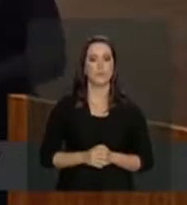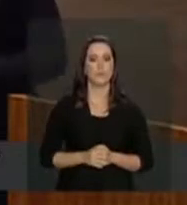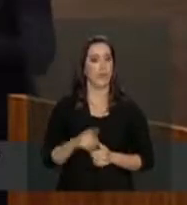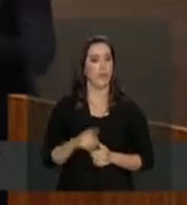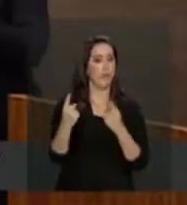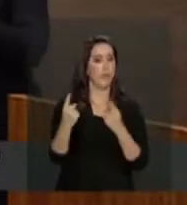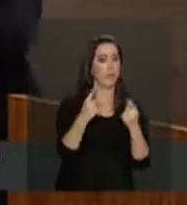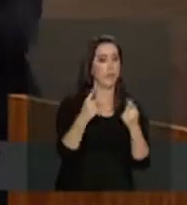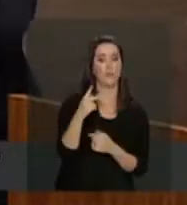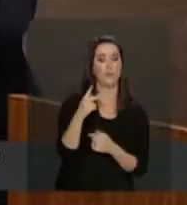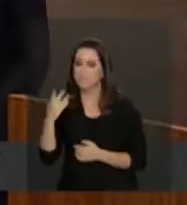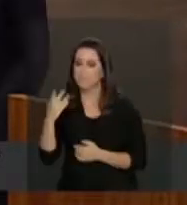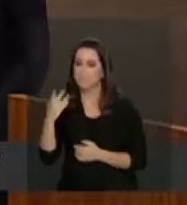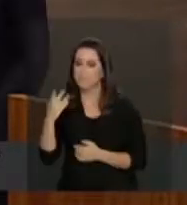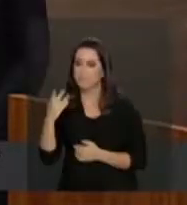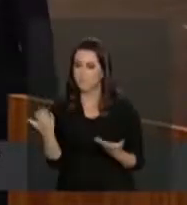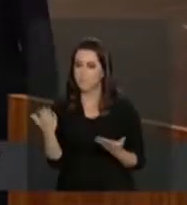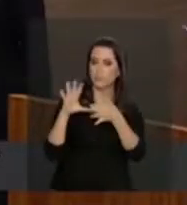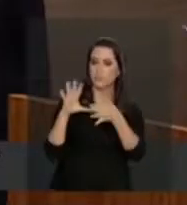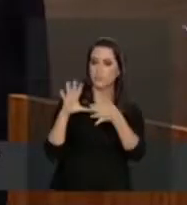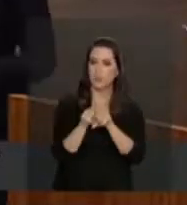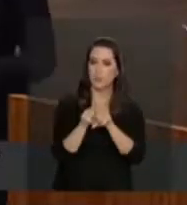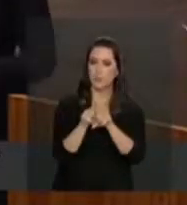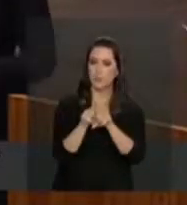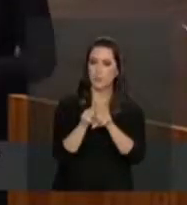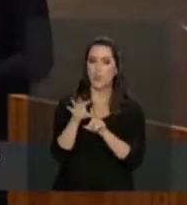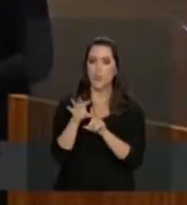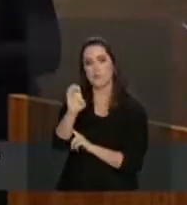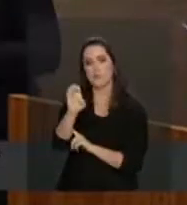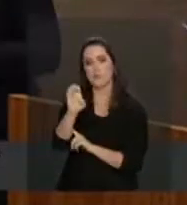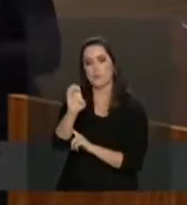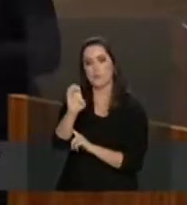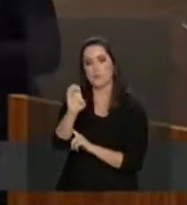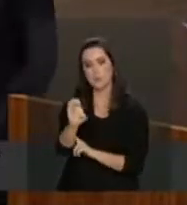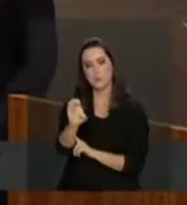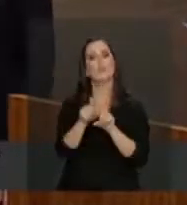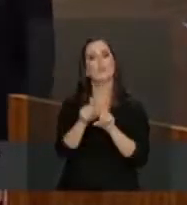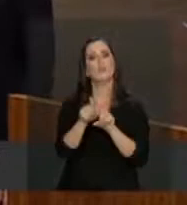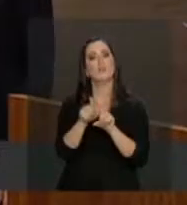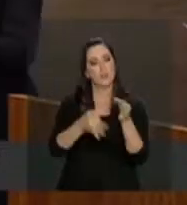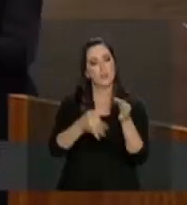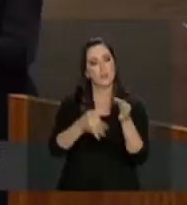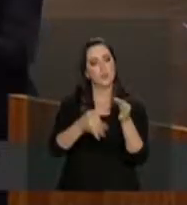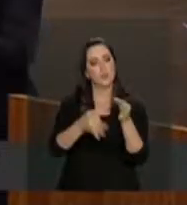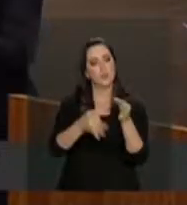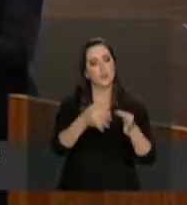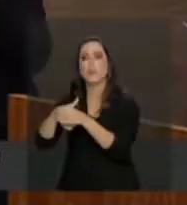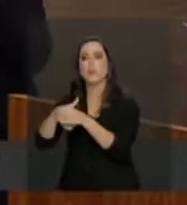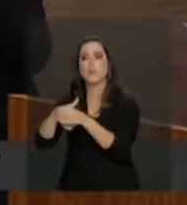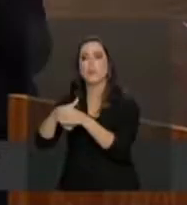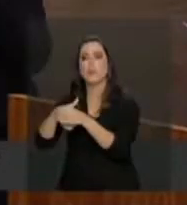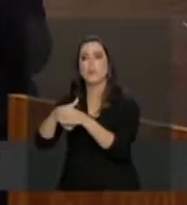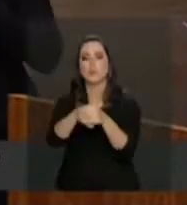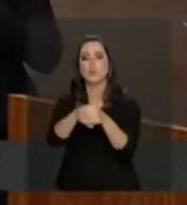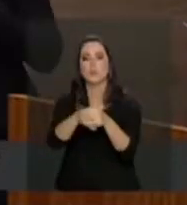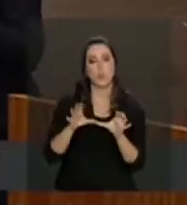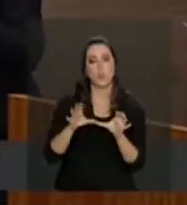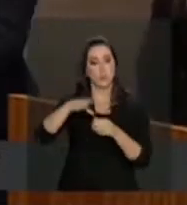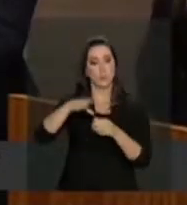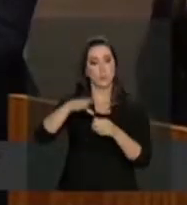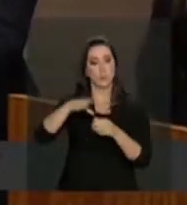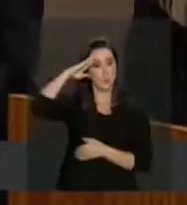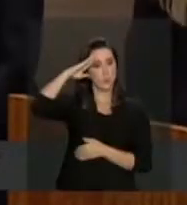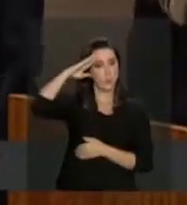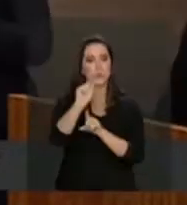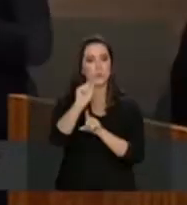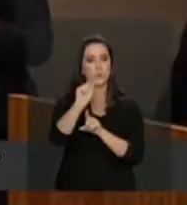A cada um de vocês, integrantes do TSE, dos Tribunais Regionais Eleitorais, das Forças Armadas e